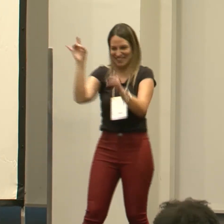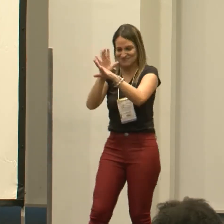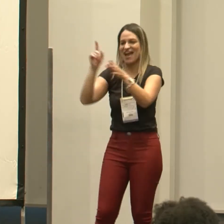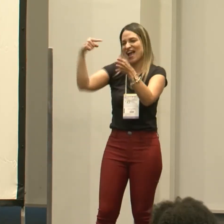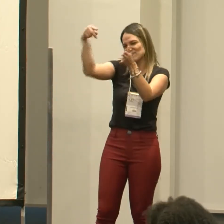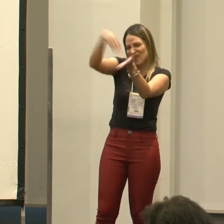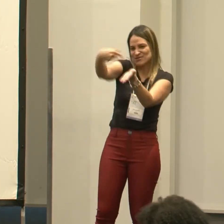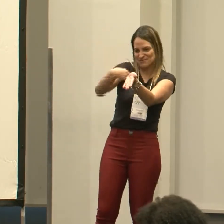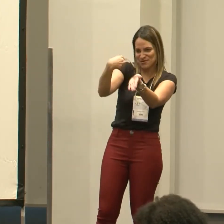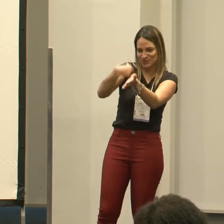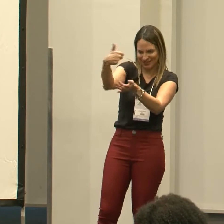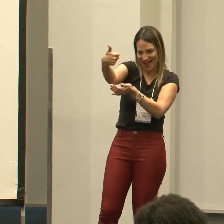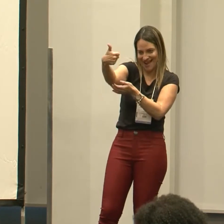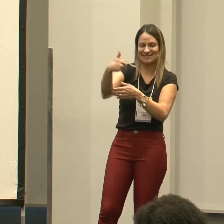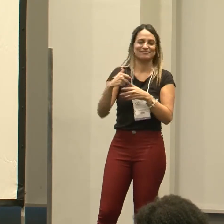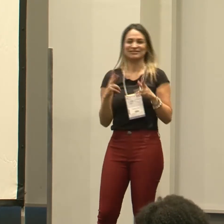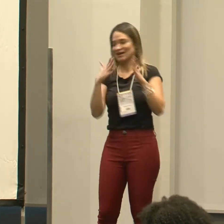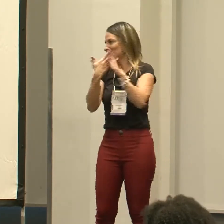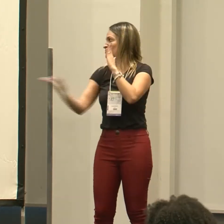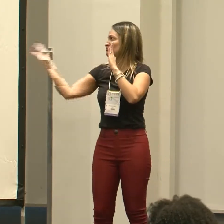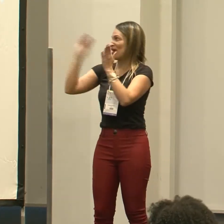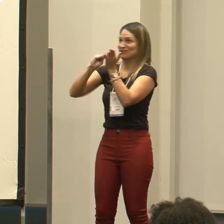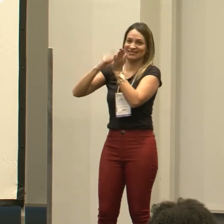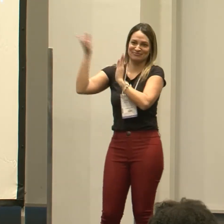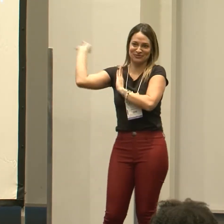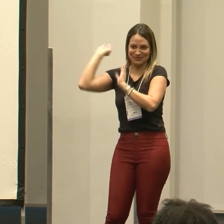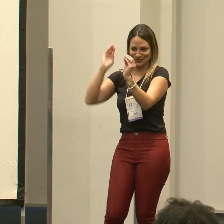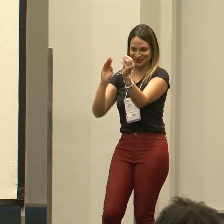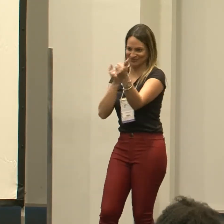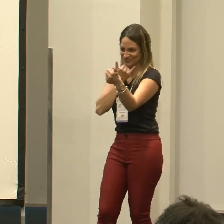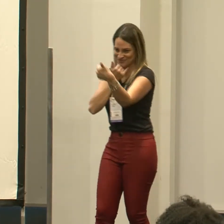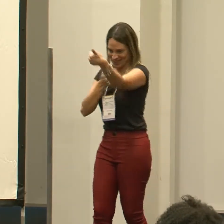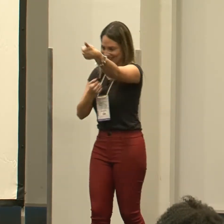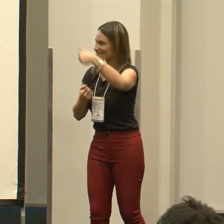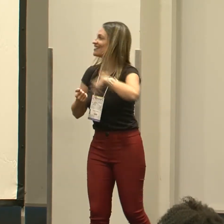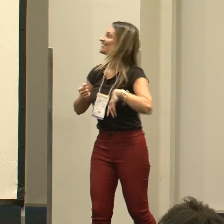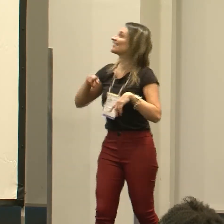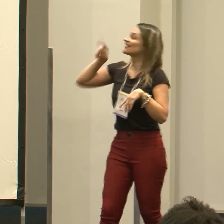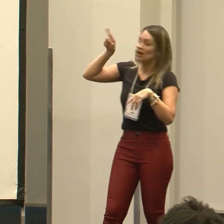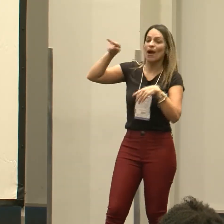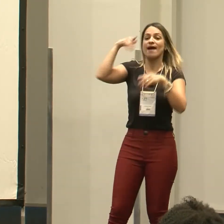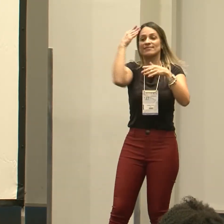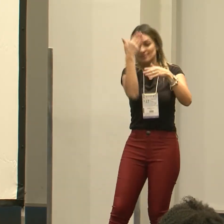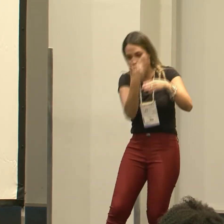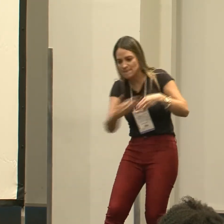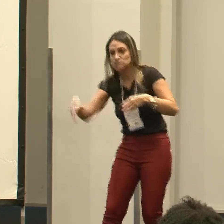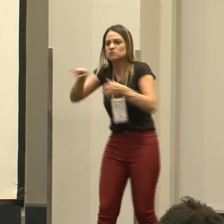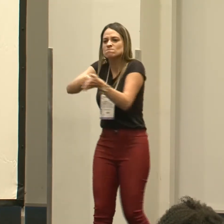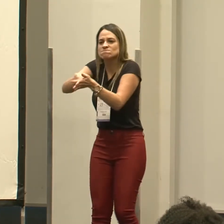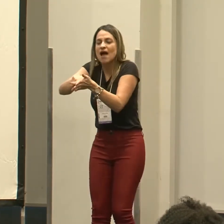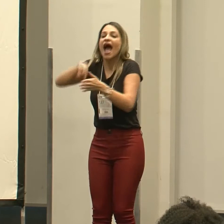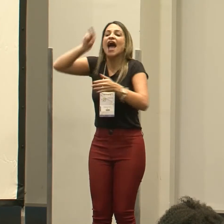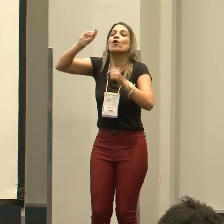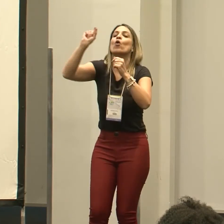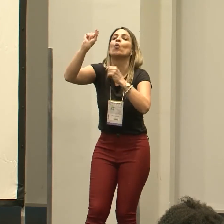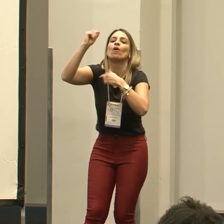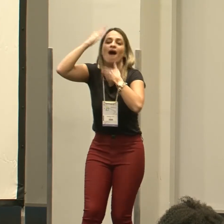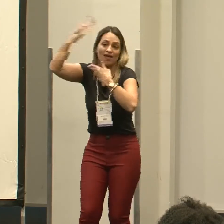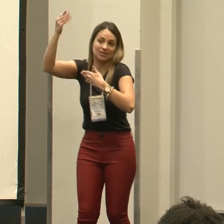tá? Depois no final a gente tem pergunta. Só para não perder aqui, ainda falta muita coisa, tá? Desculpa. Então, ela